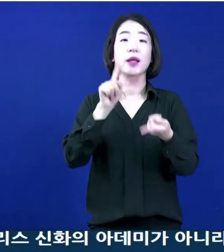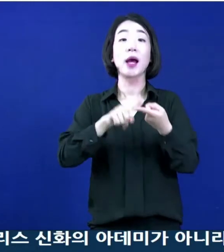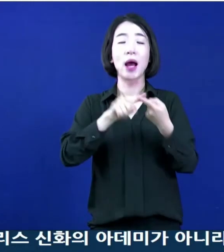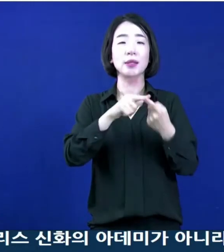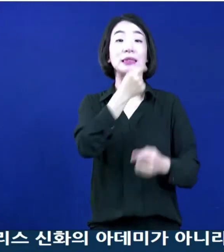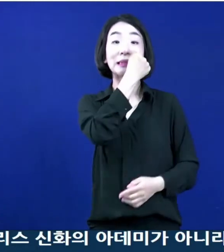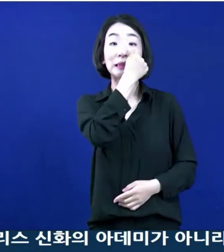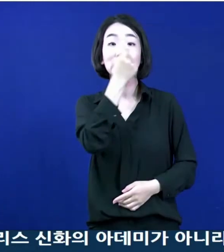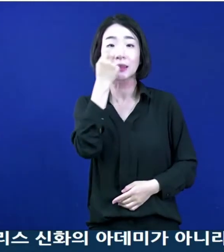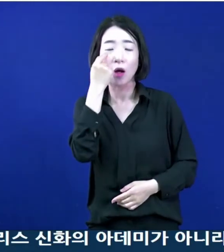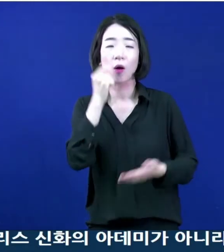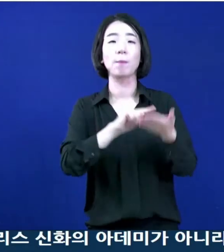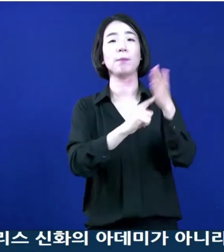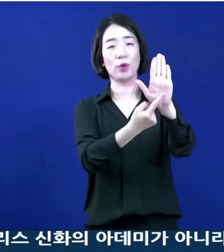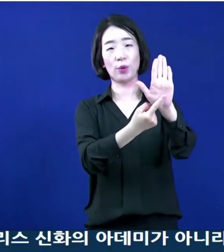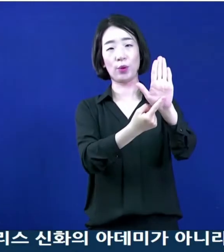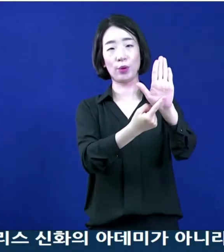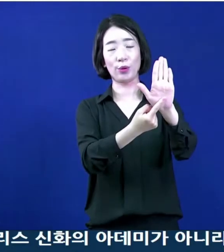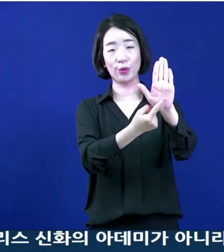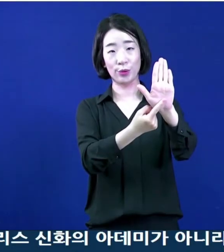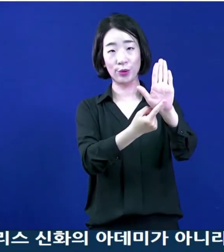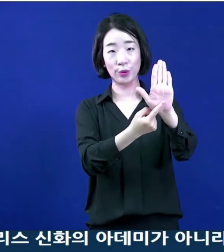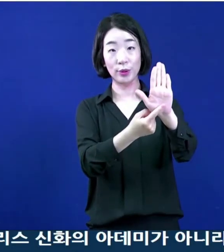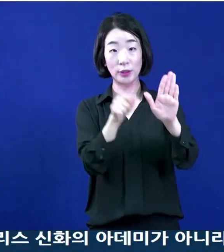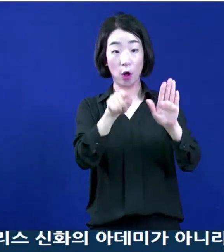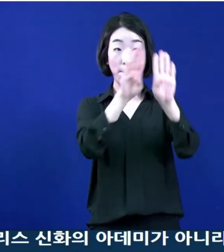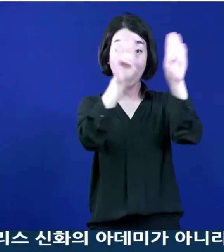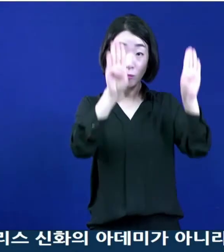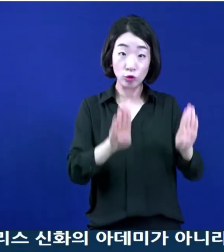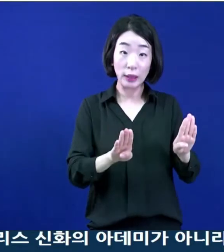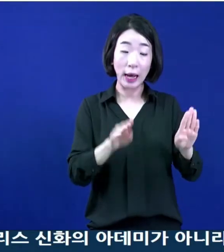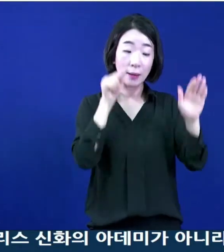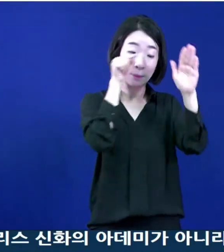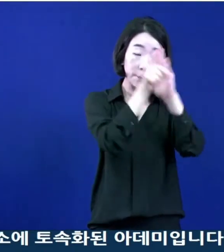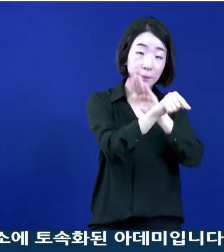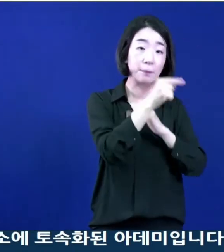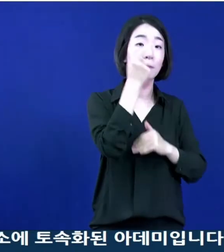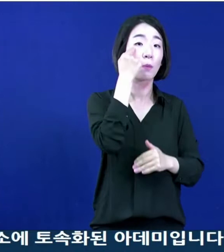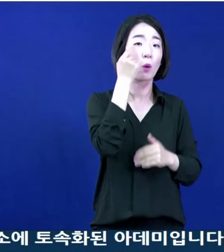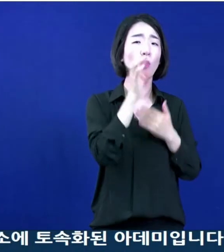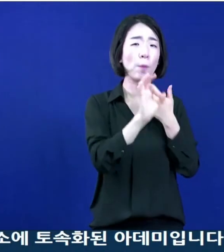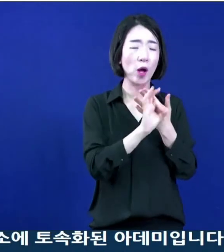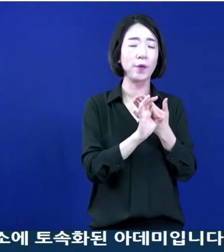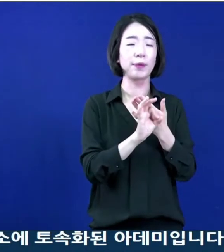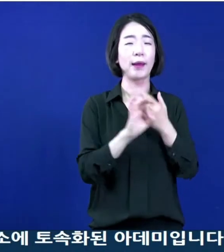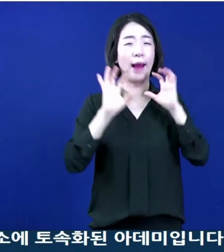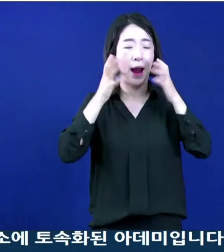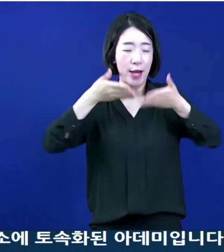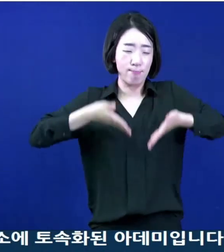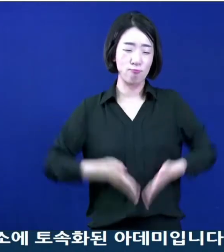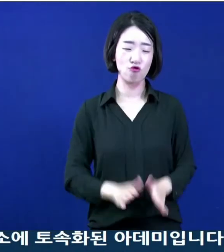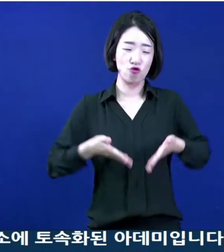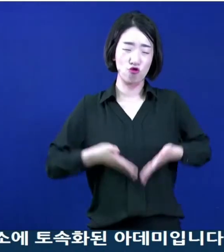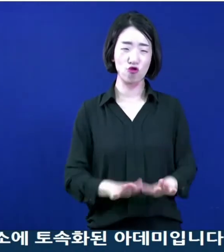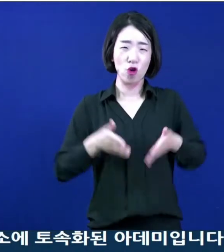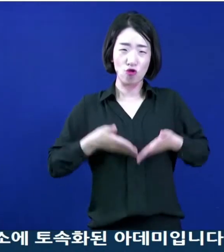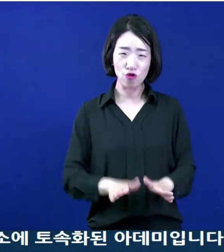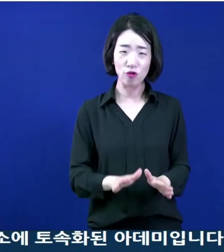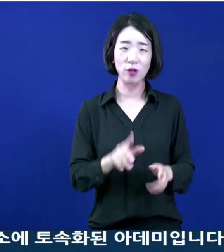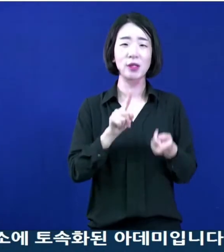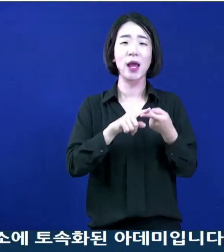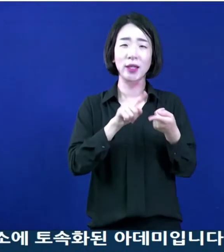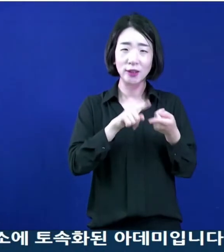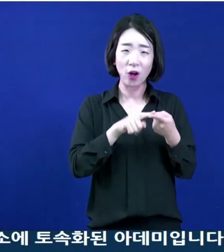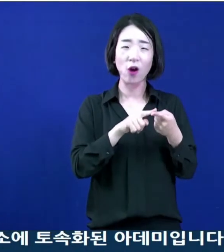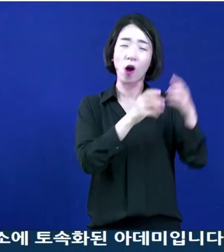그래서 이 에베소 지역의 그 박물관에 가면 풍요를 이렇게 상징하는 그 토속